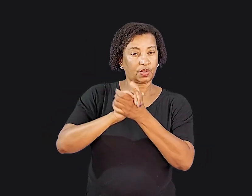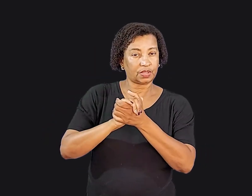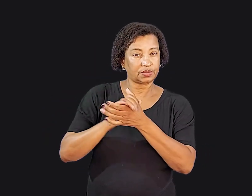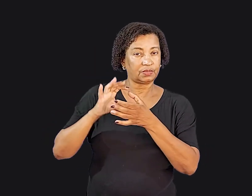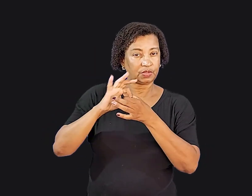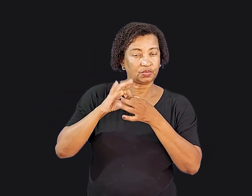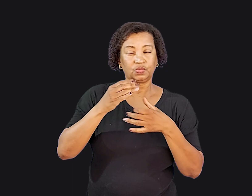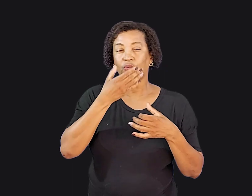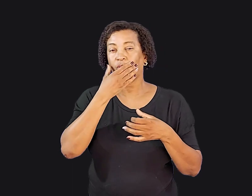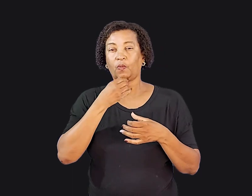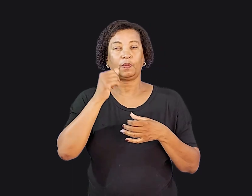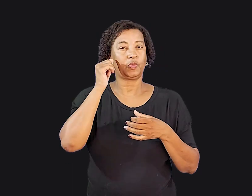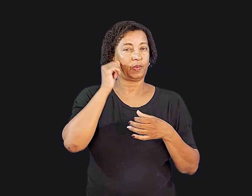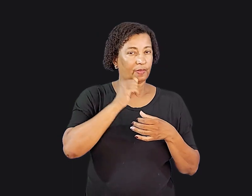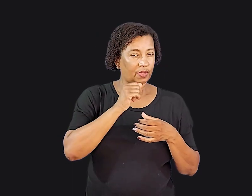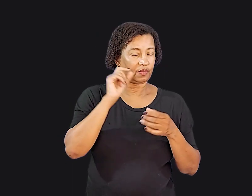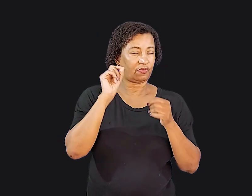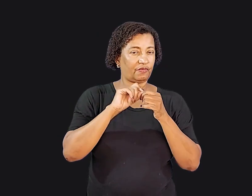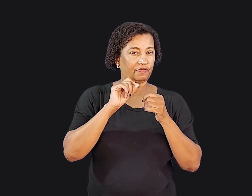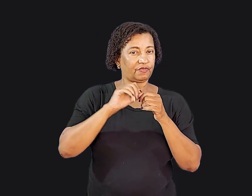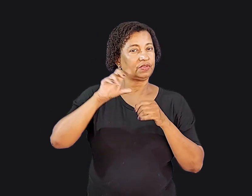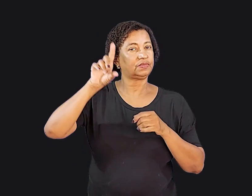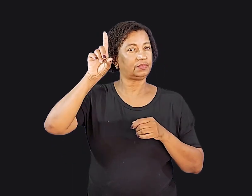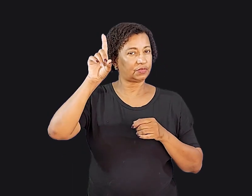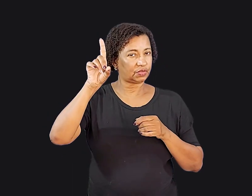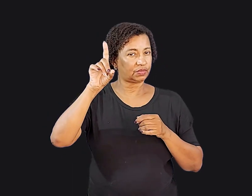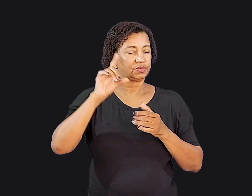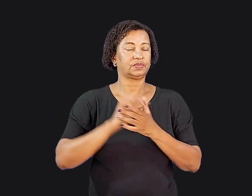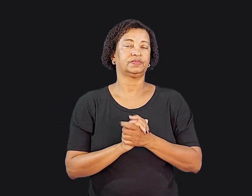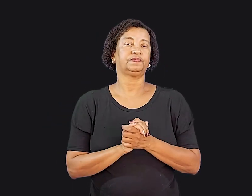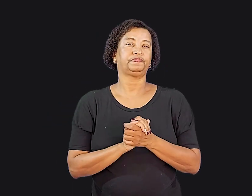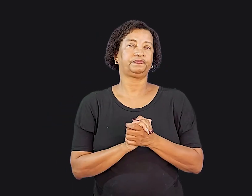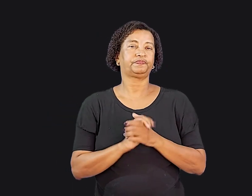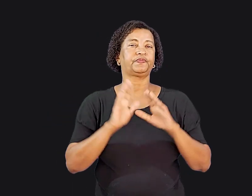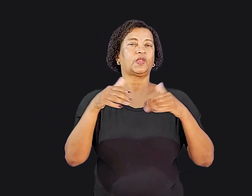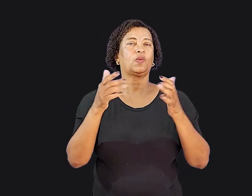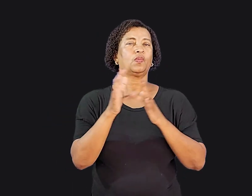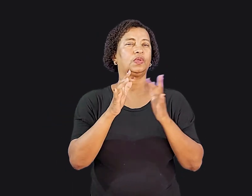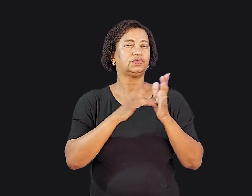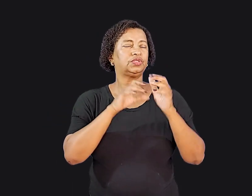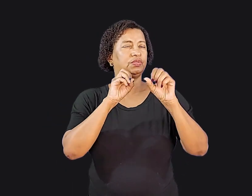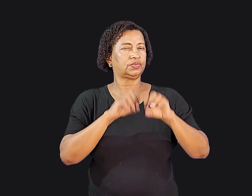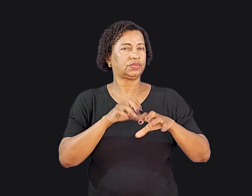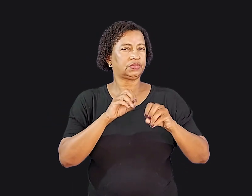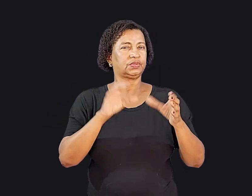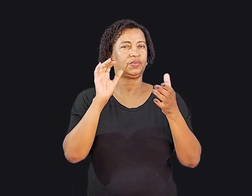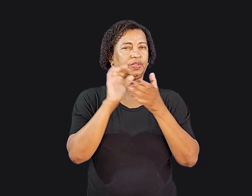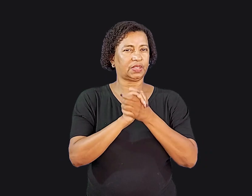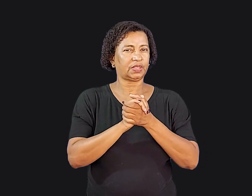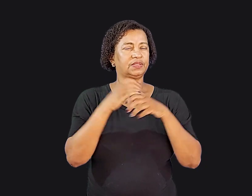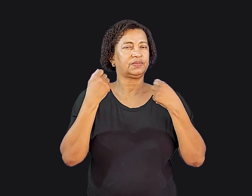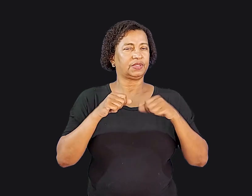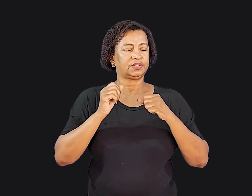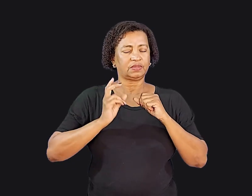união de um homem e uma mulher feita por Deus. Quando Jesus ensinou que o casamento deveria ser permanente